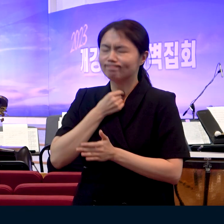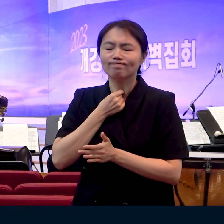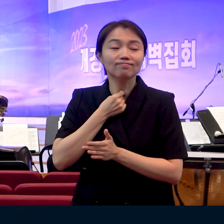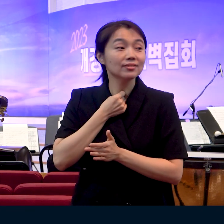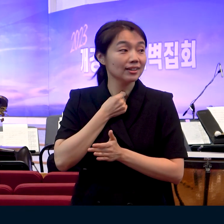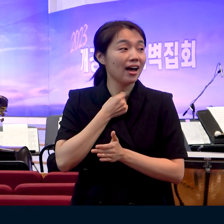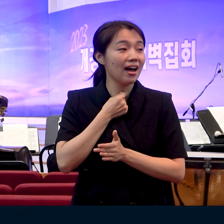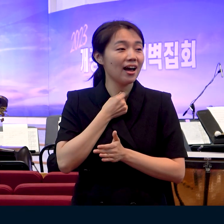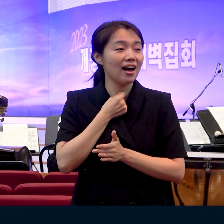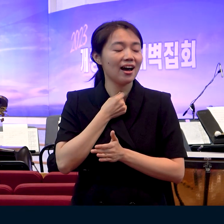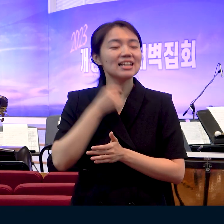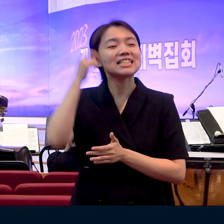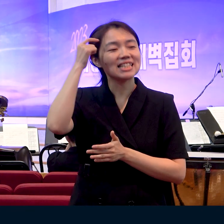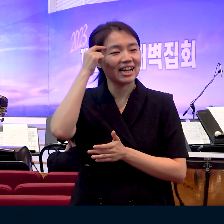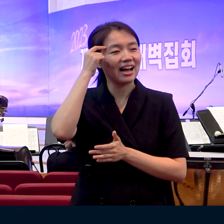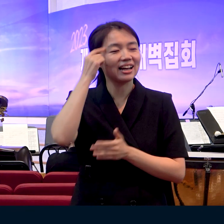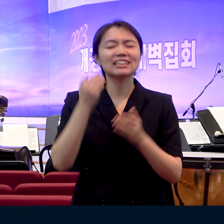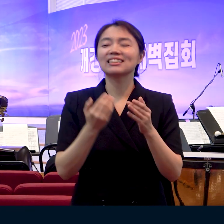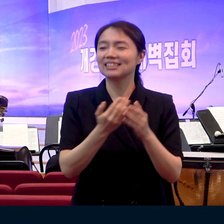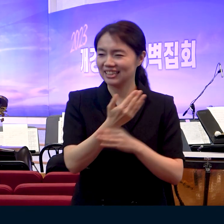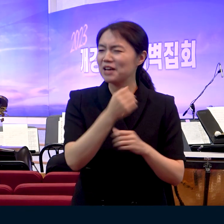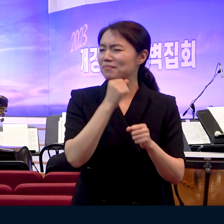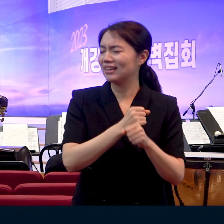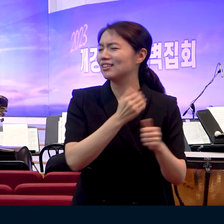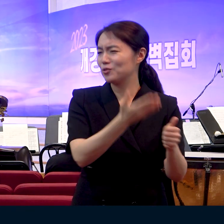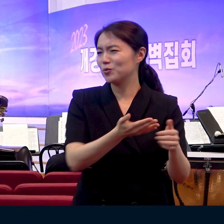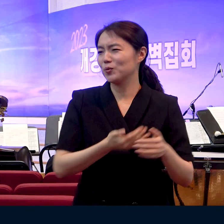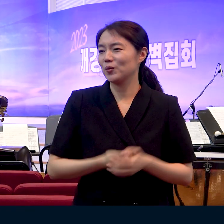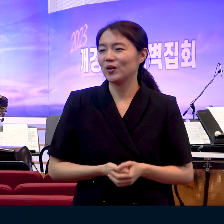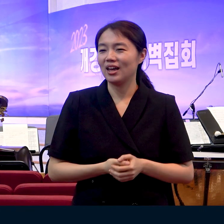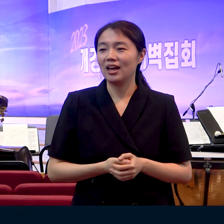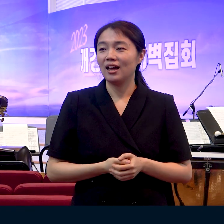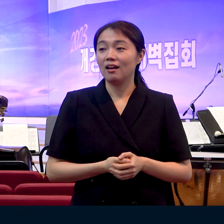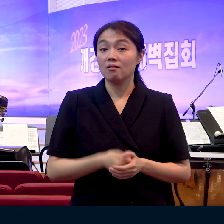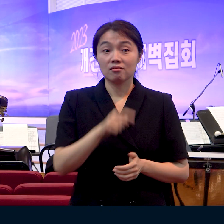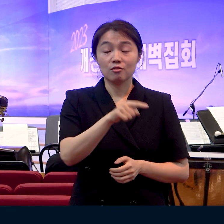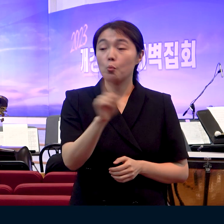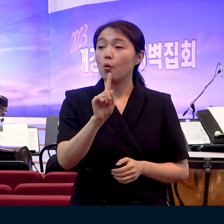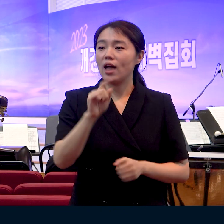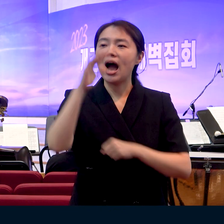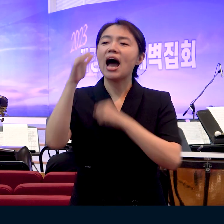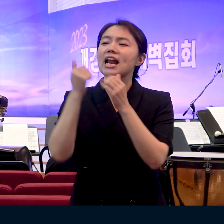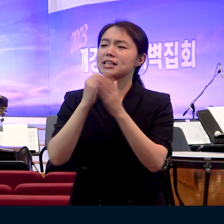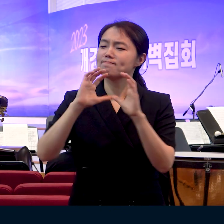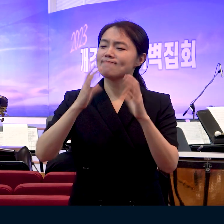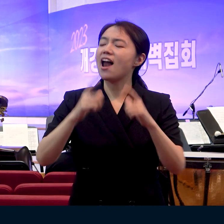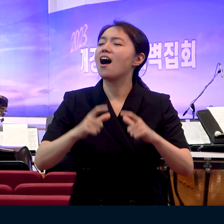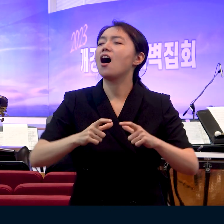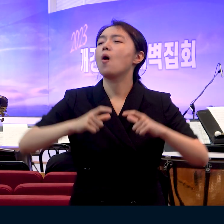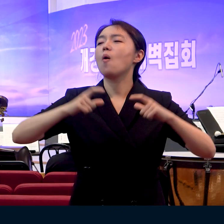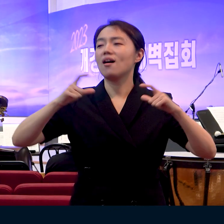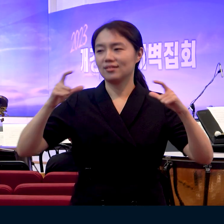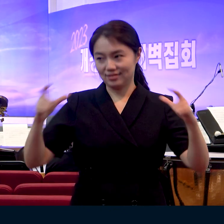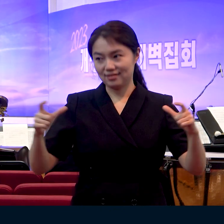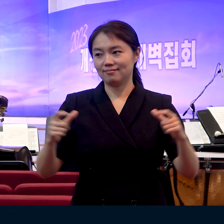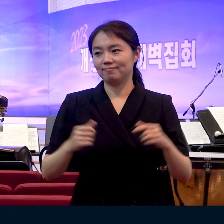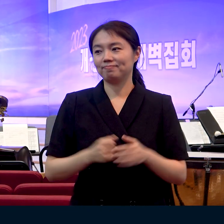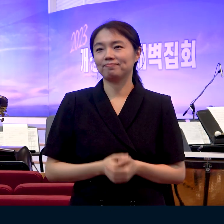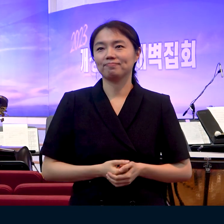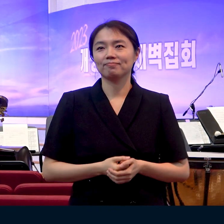스스로 받아들이게 해야 돼요. 그러면서 하나님 나라가 확장되고 세워져 나가는 것, 이게 바로 선한